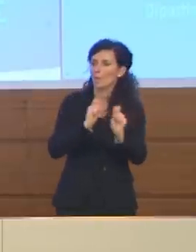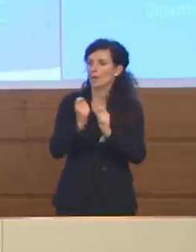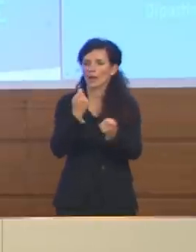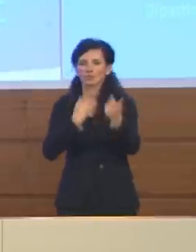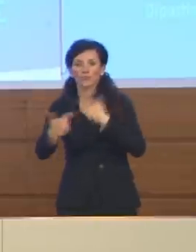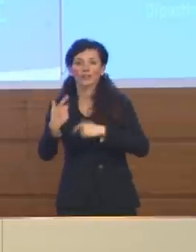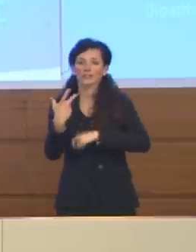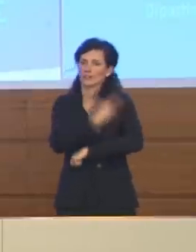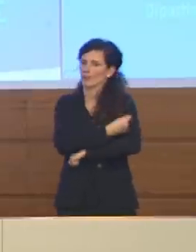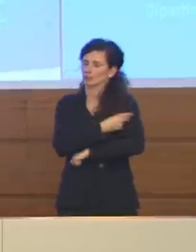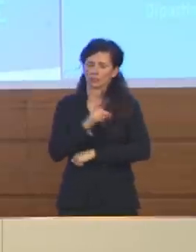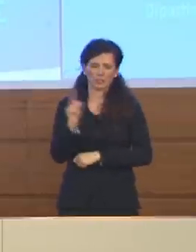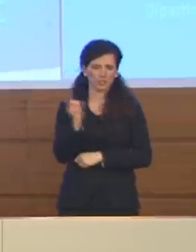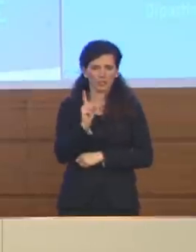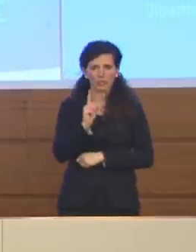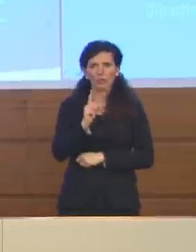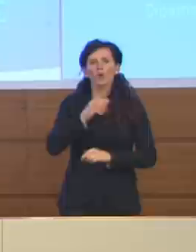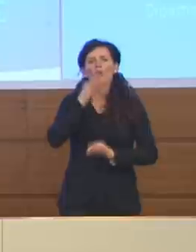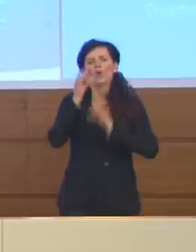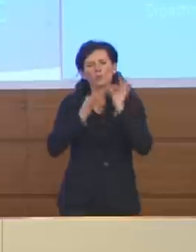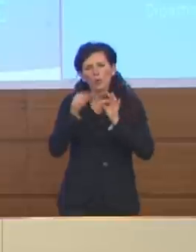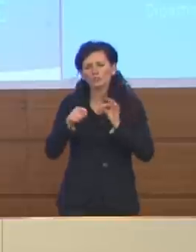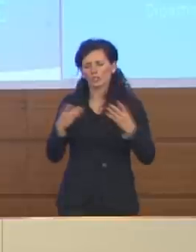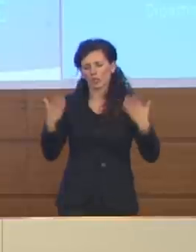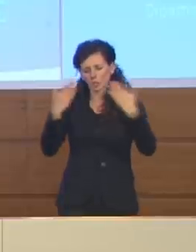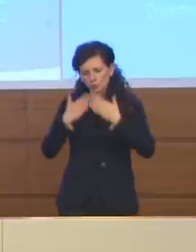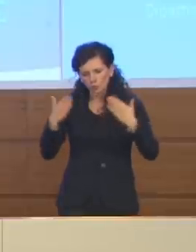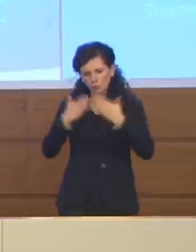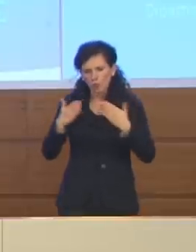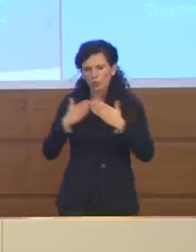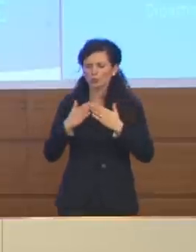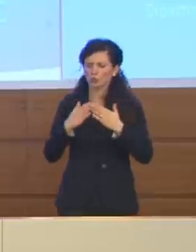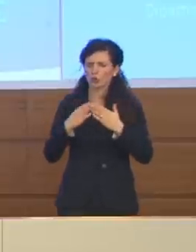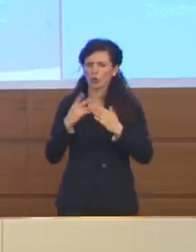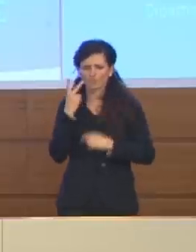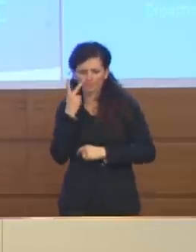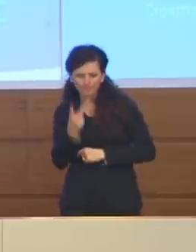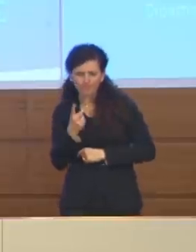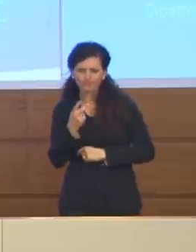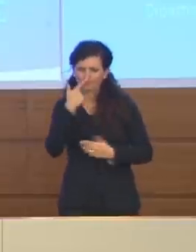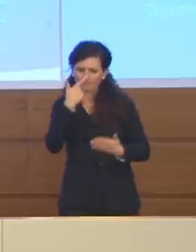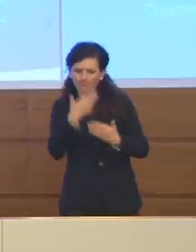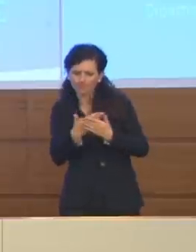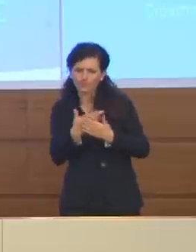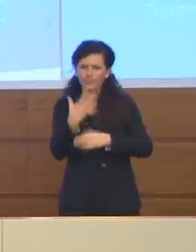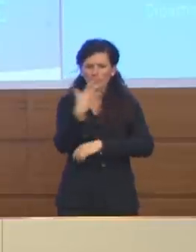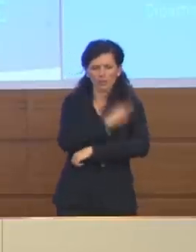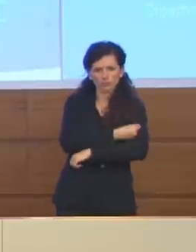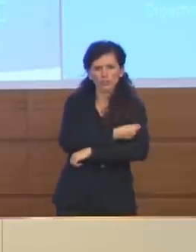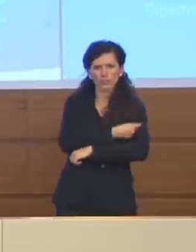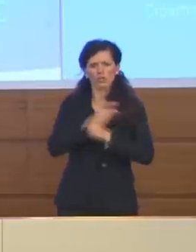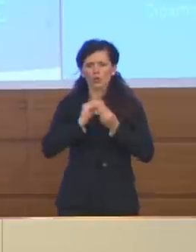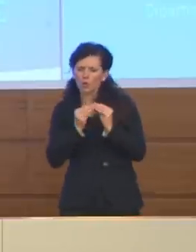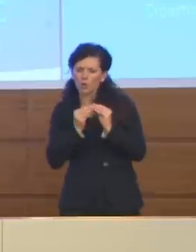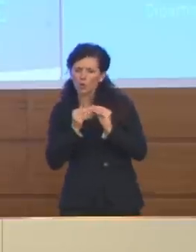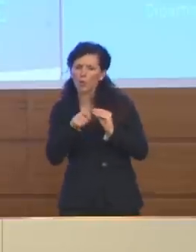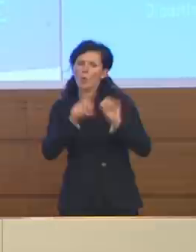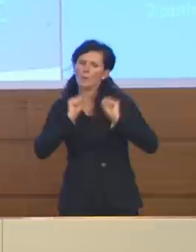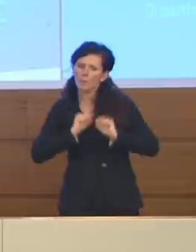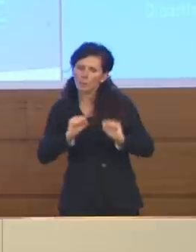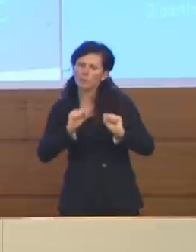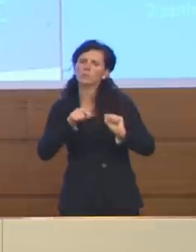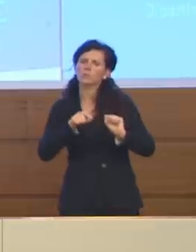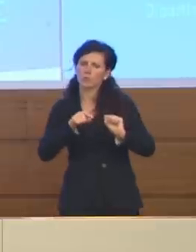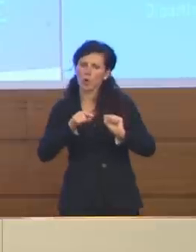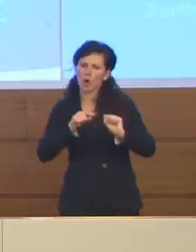ma vuol dire messa a punto di approcci vaccinali in grado di sviluppare una